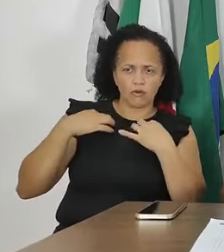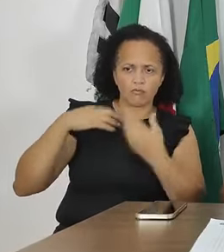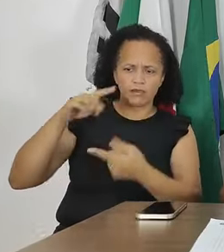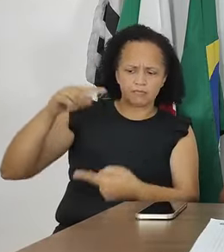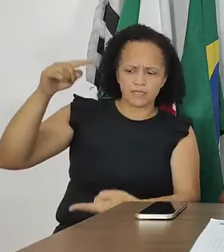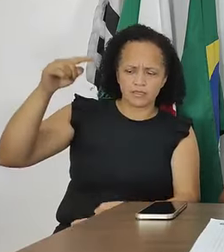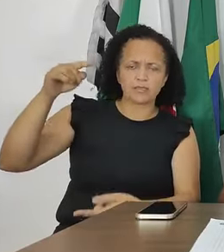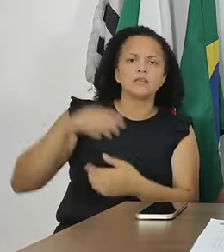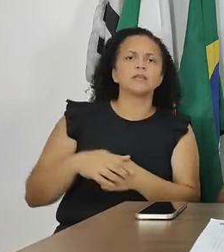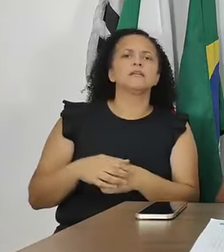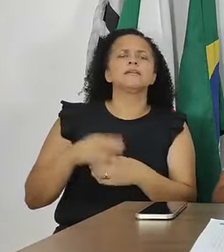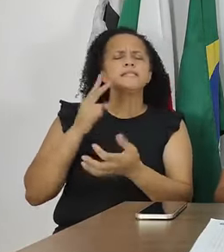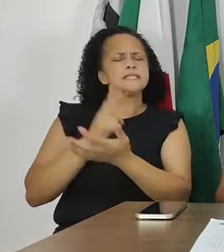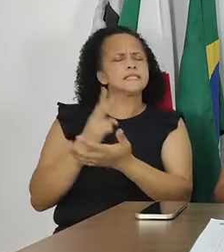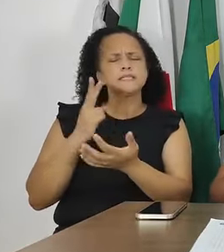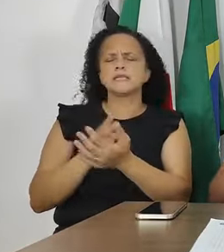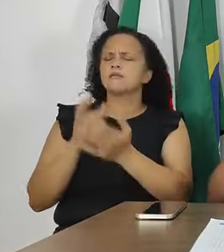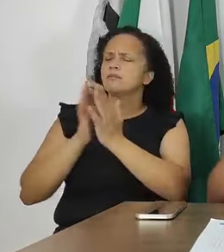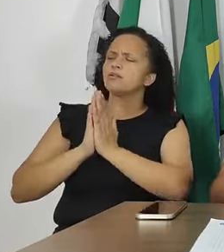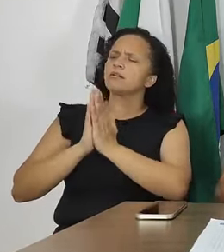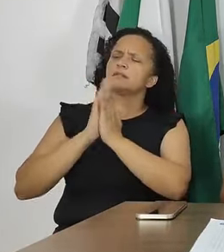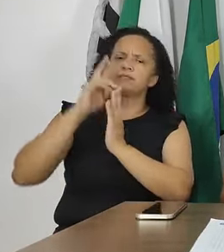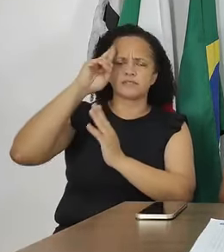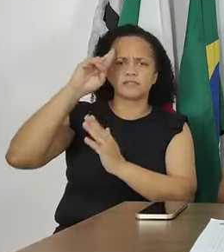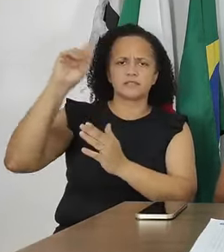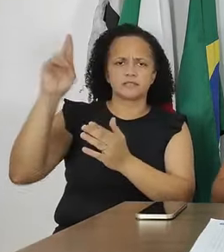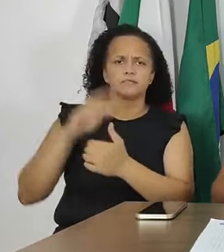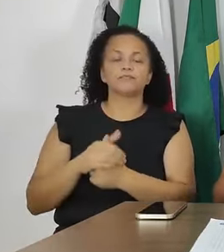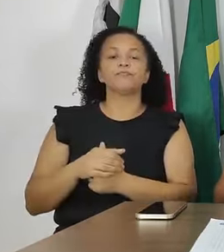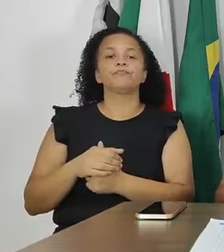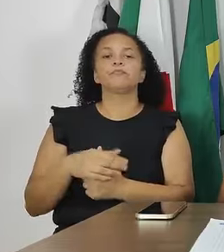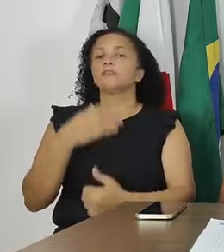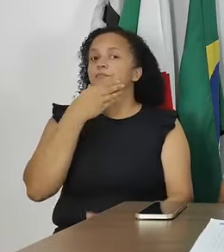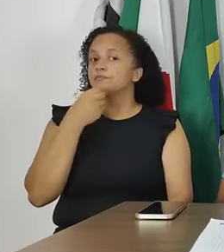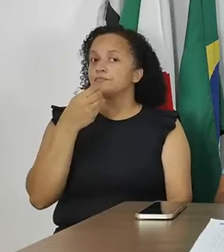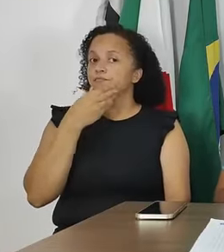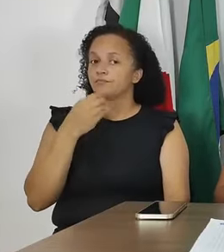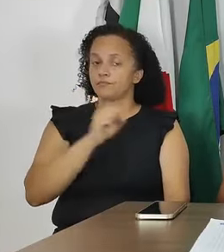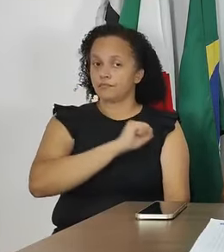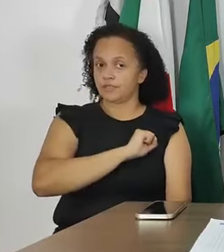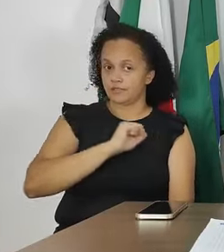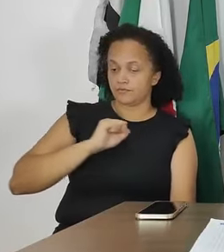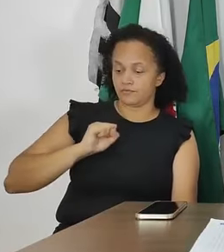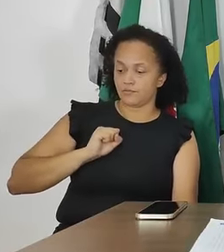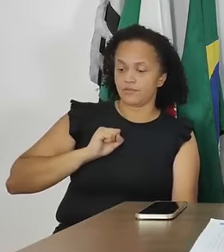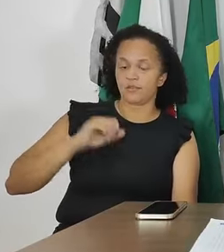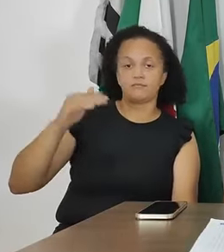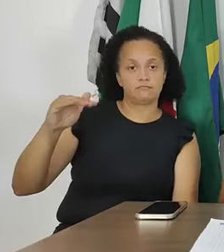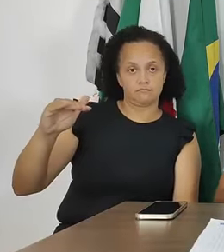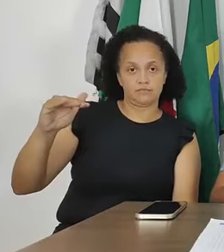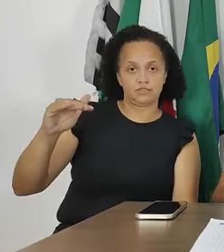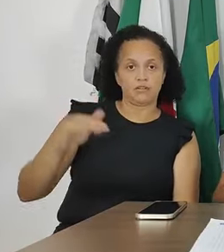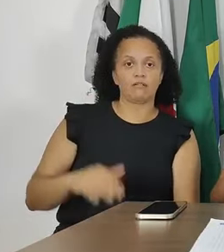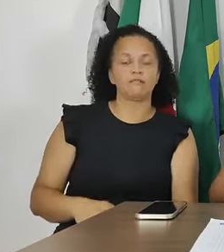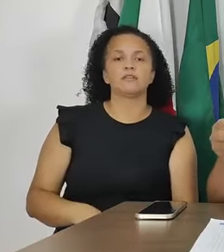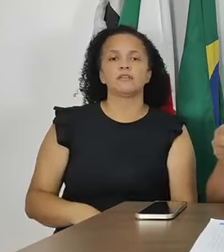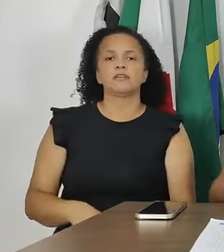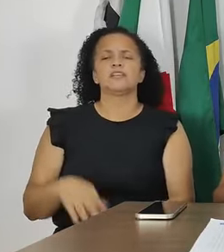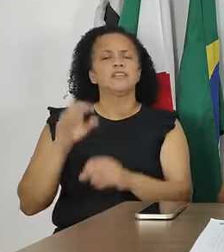sacrifício anual. Aí Eli, então Samuel estava ali servindo Eli, e já diz aqui essa passagem que Samuel